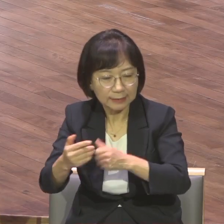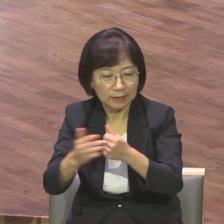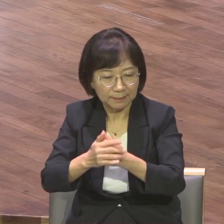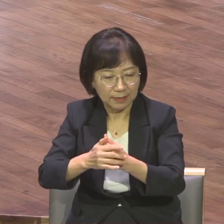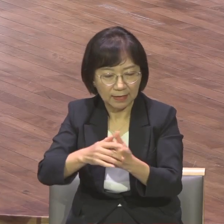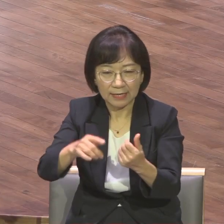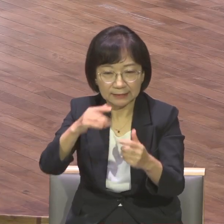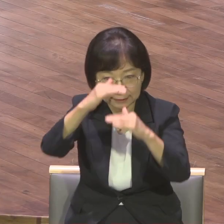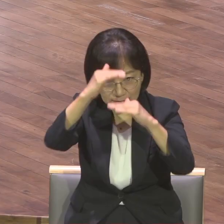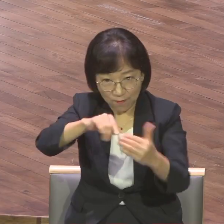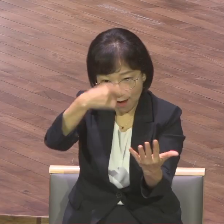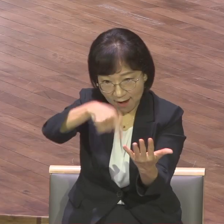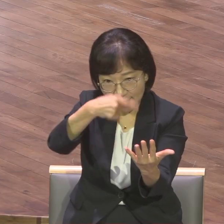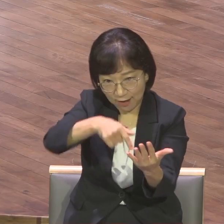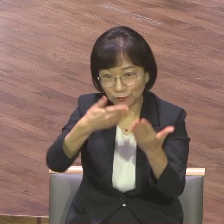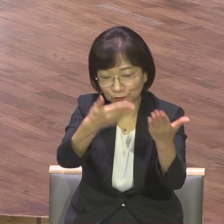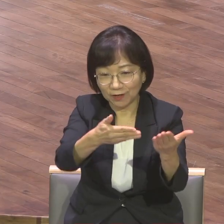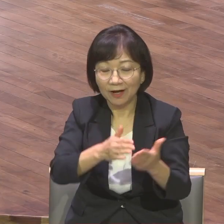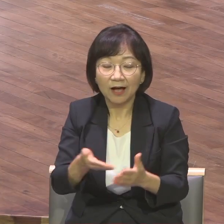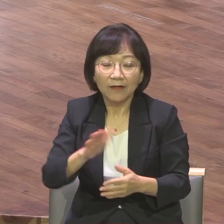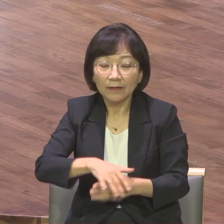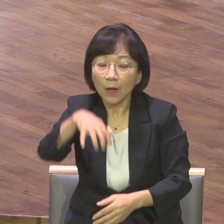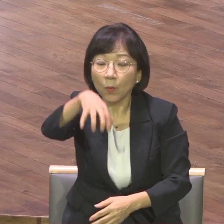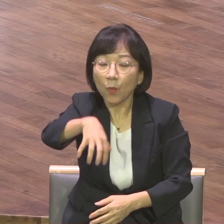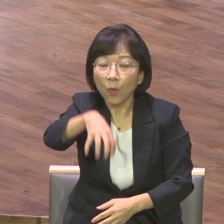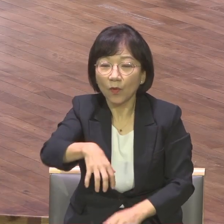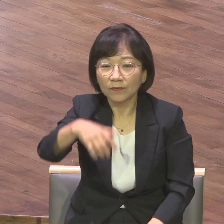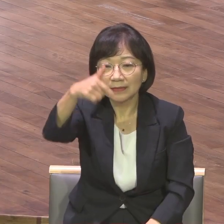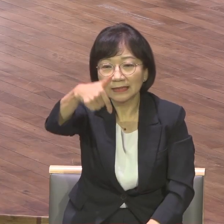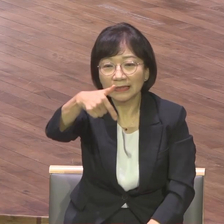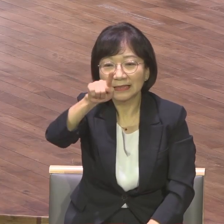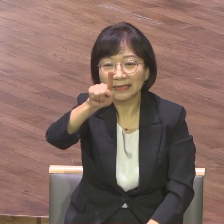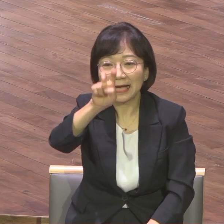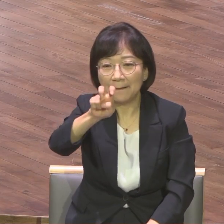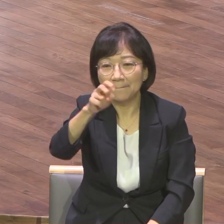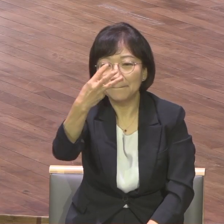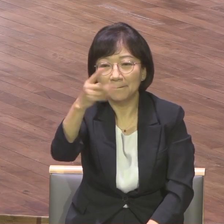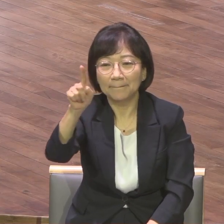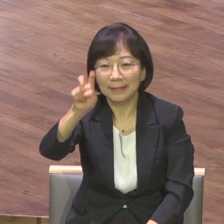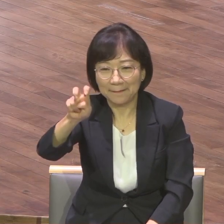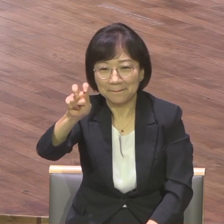이것을 감람산에서 말씀하셨다. 그래서 감람산 강화라.